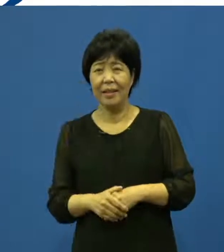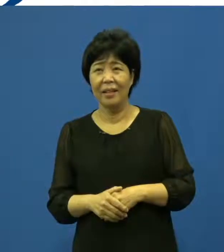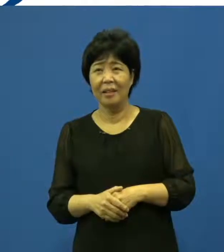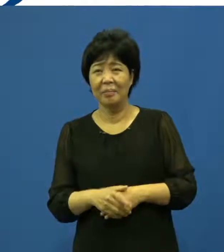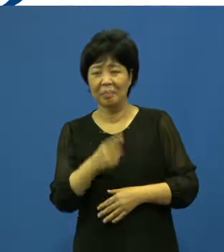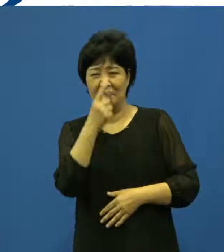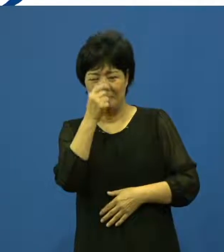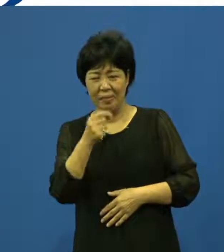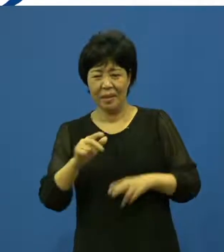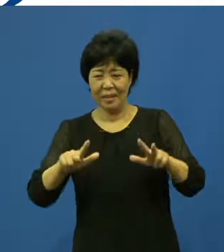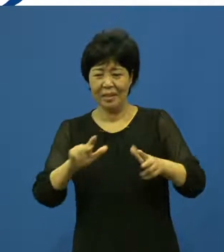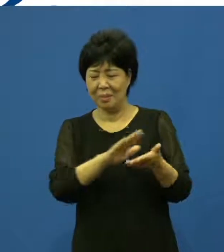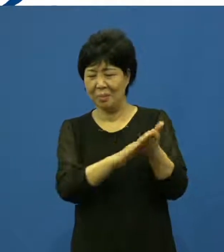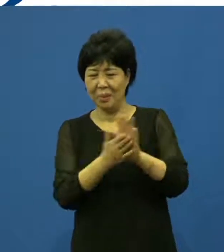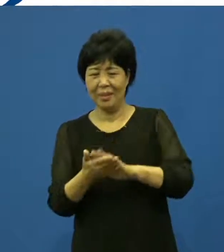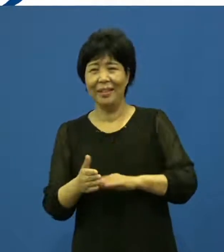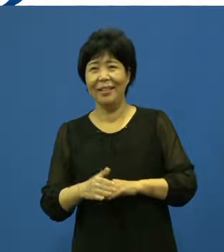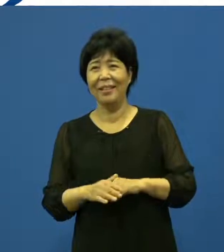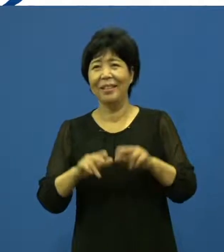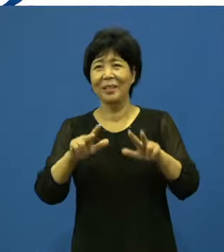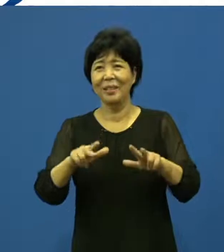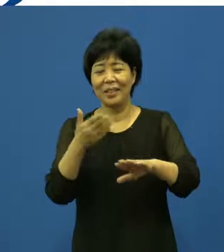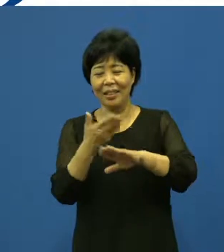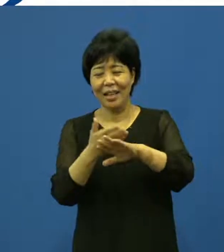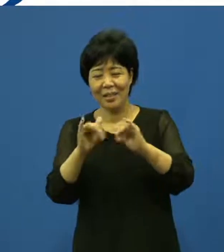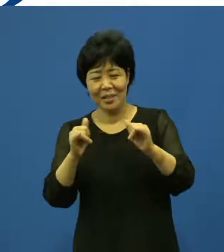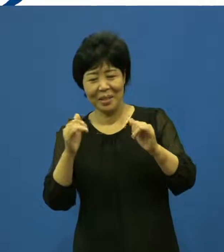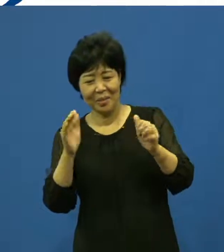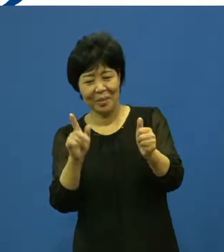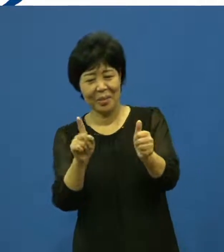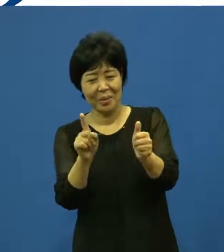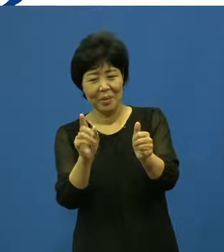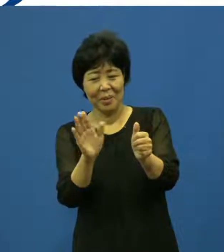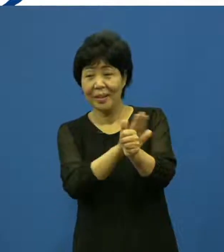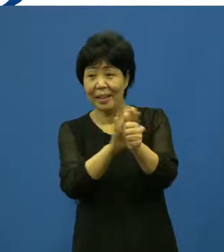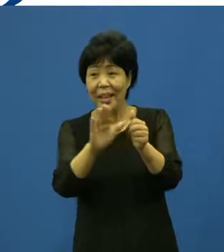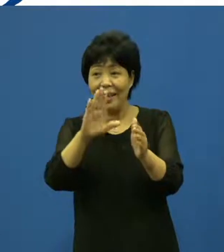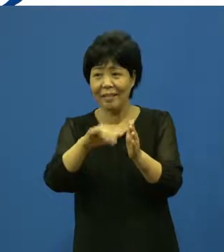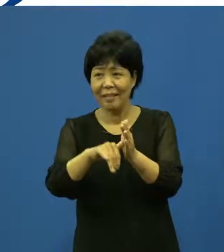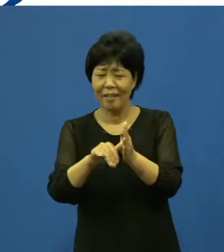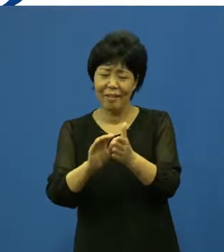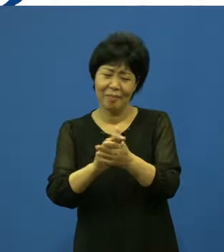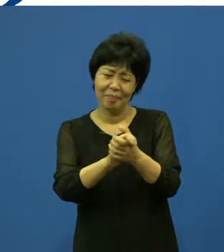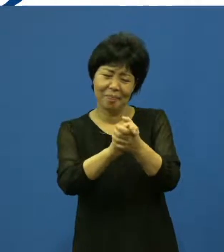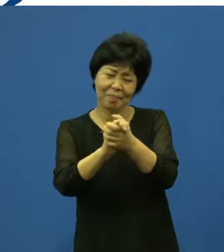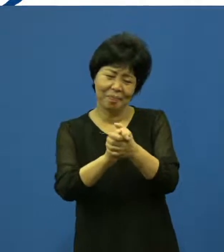없는 은혜를 입었기 때문에 이제는 다른 사람을 향해 내가 그렇게 할 수가 없어.